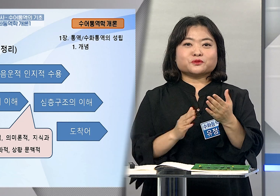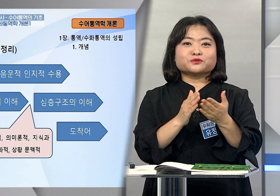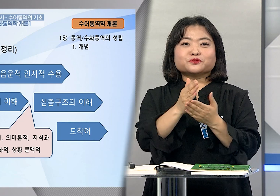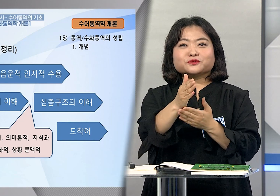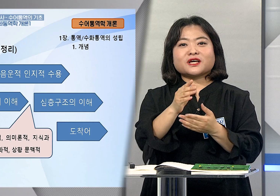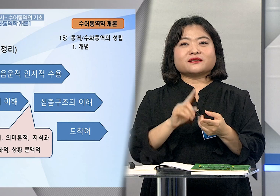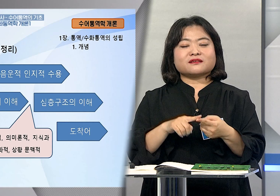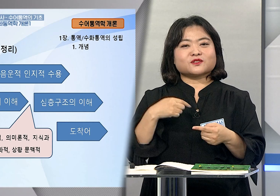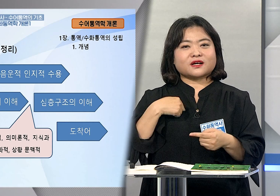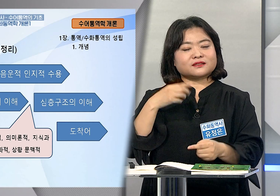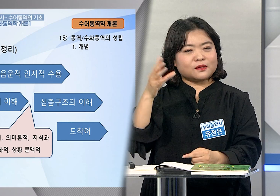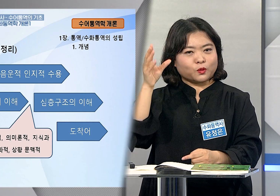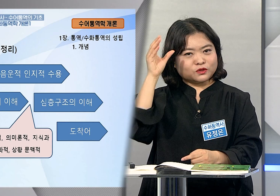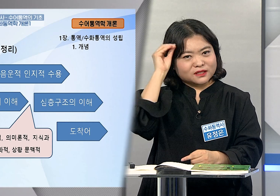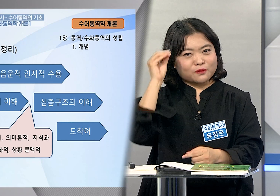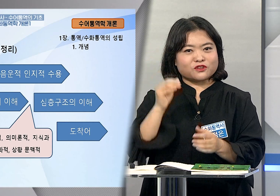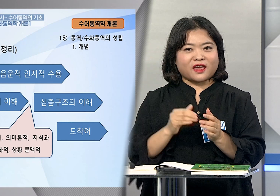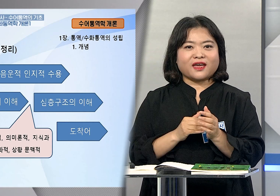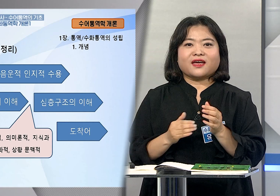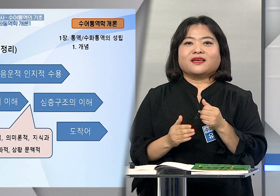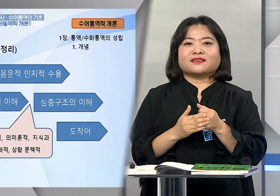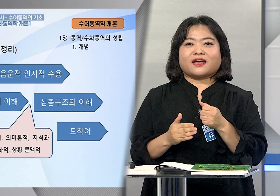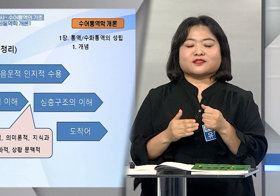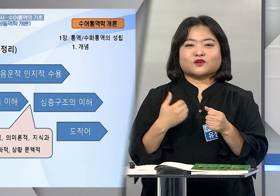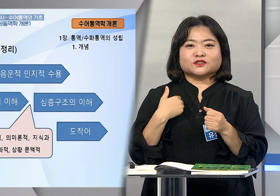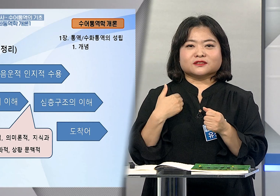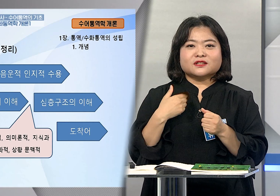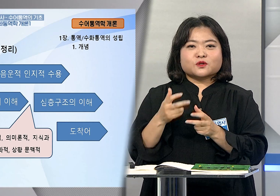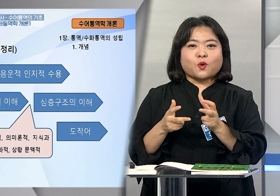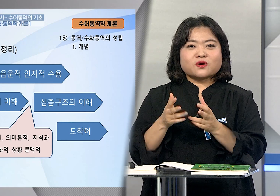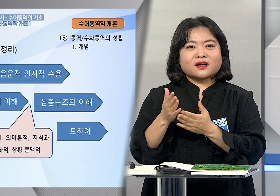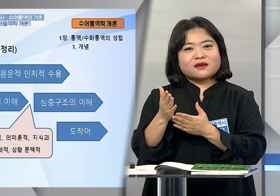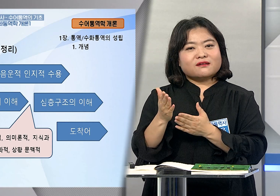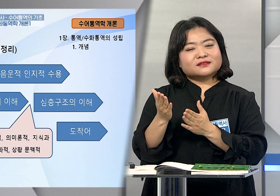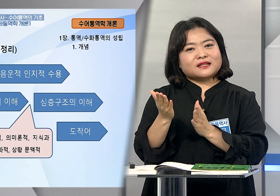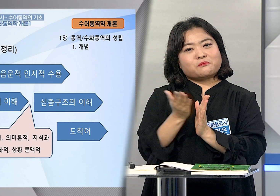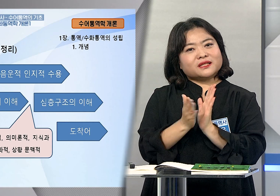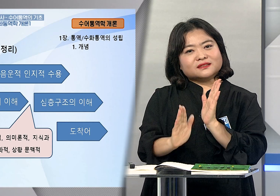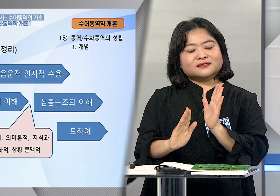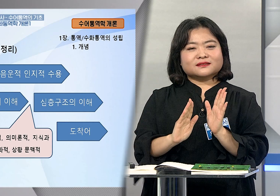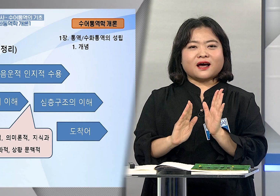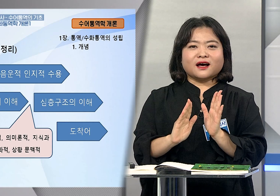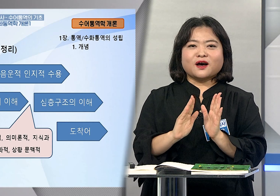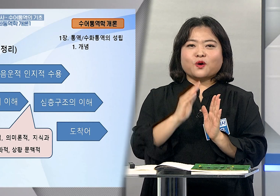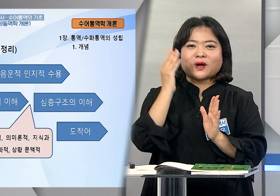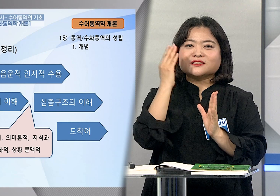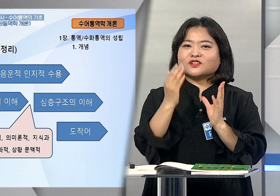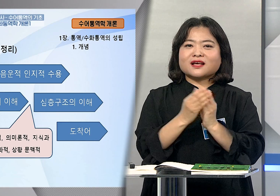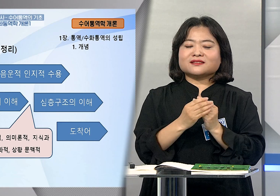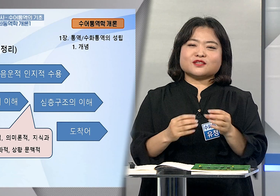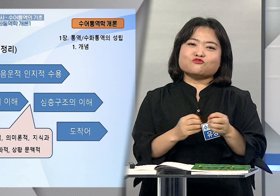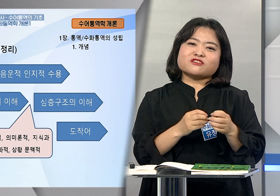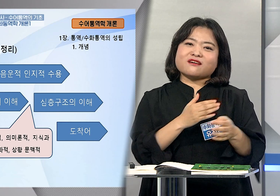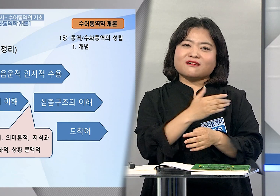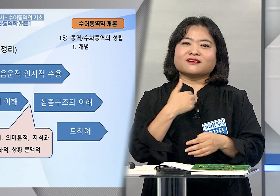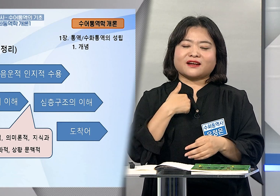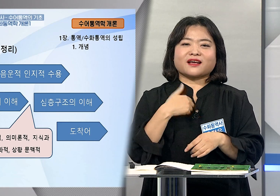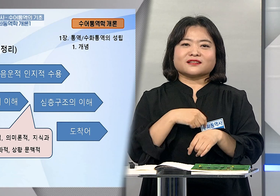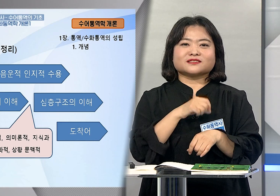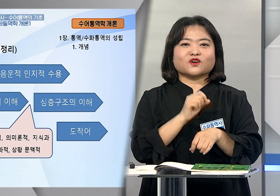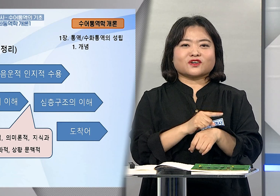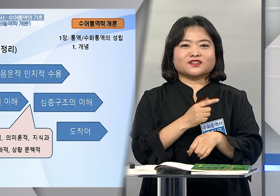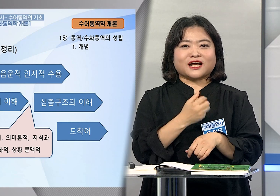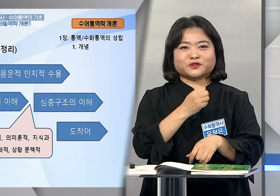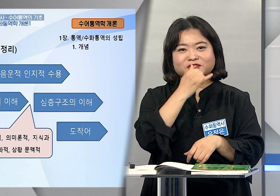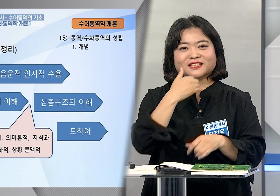왜냐하면 그쪽 분야에 대해서 제가 잘 모르기 때문에 저는 공과 계열은 안 맞는 완전한 인문